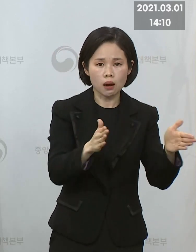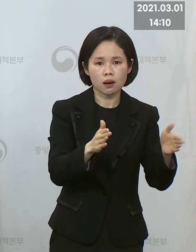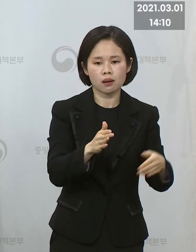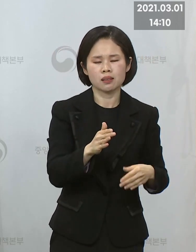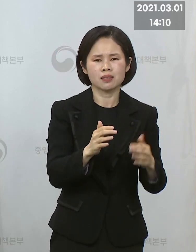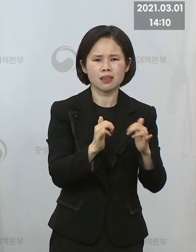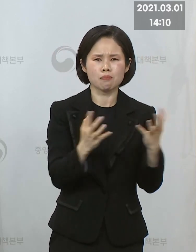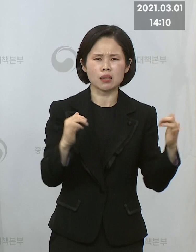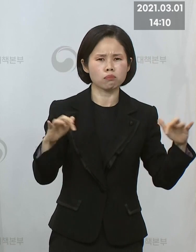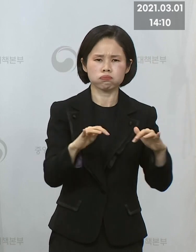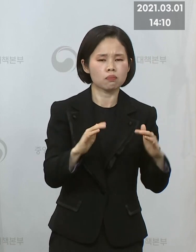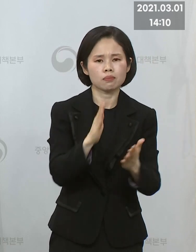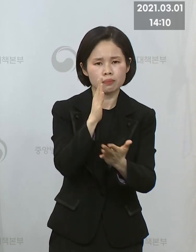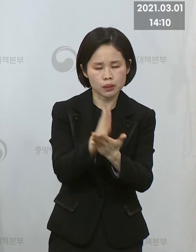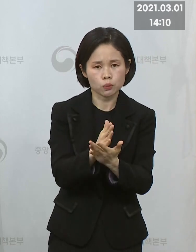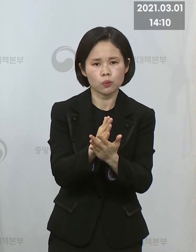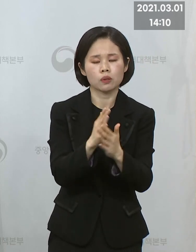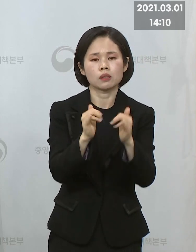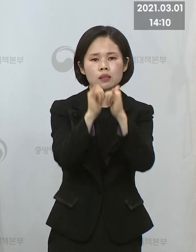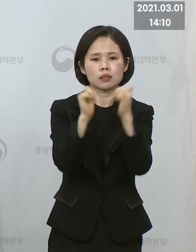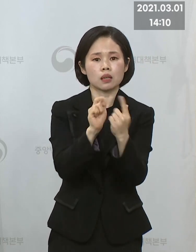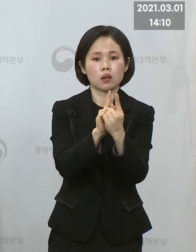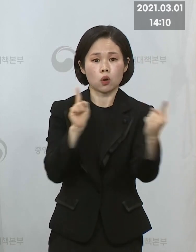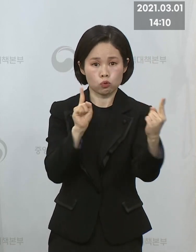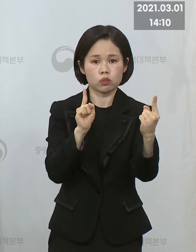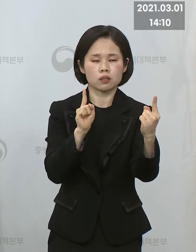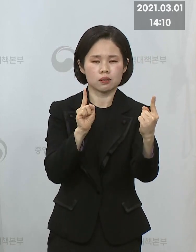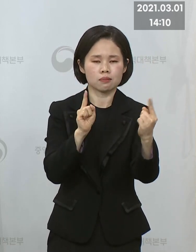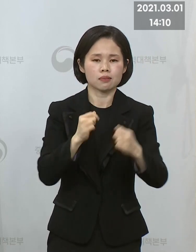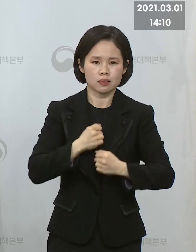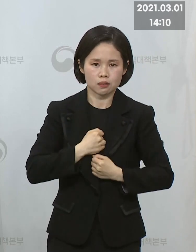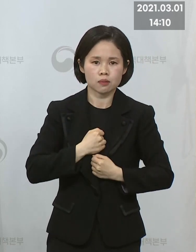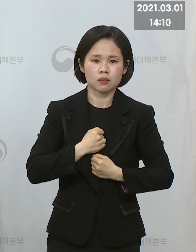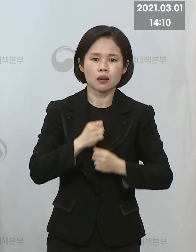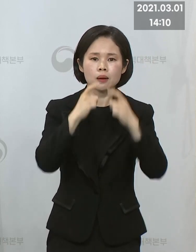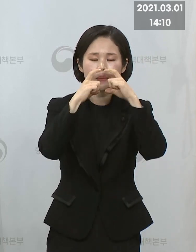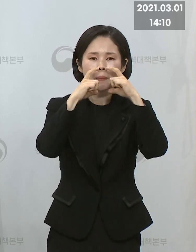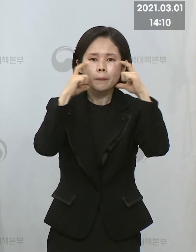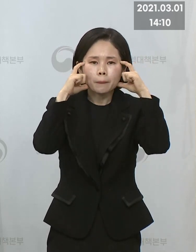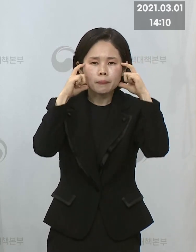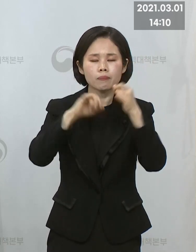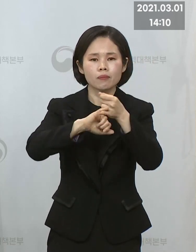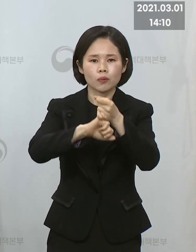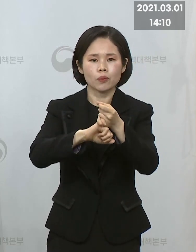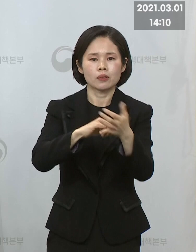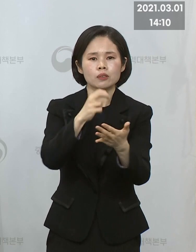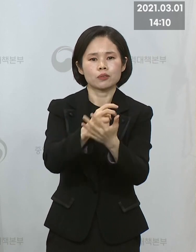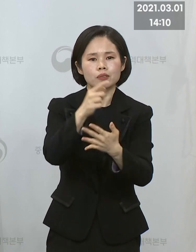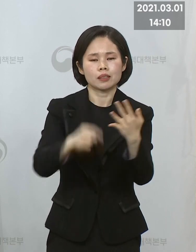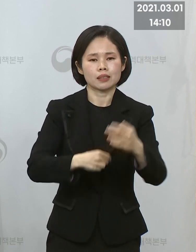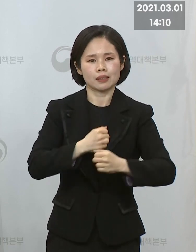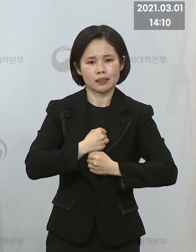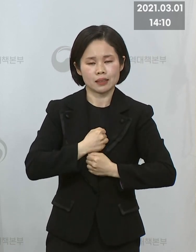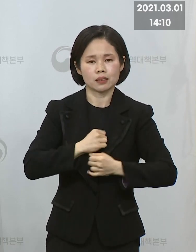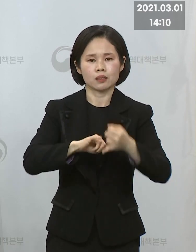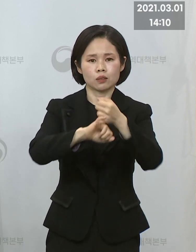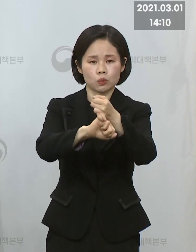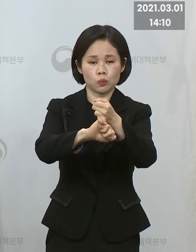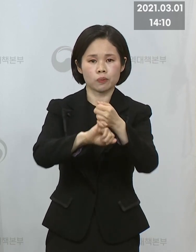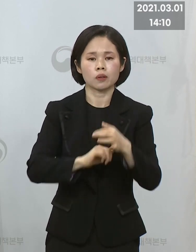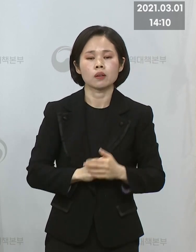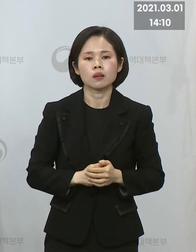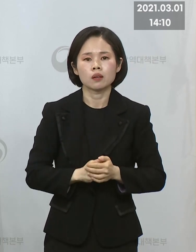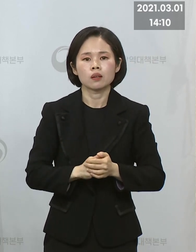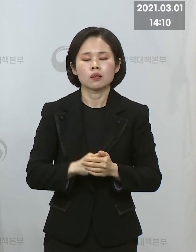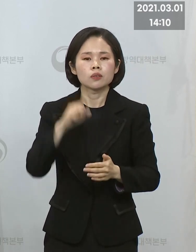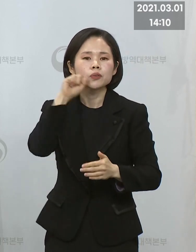밀집도를 완화하고 거리 두기를 시행해 주시고, 반드시 마스크 착용 등 방역수칙을 준수해 주시기를 바랍니다.